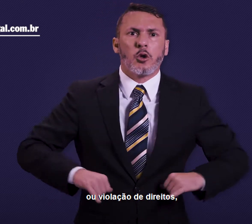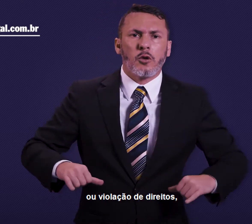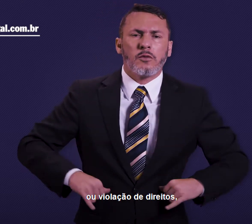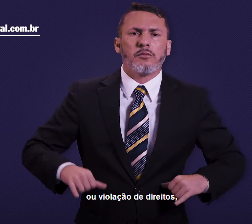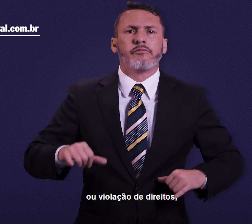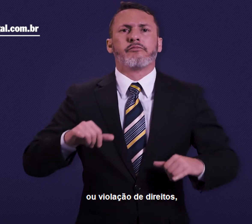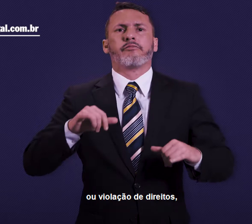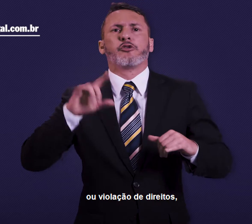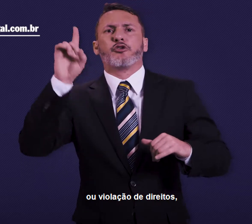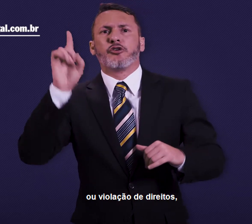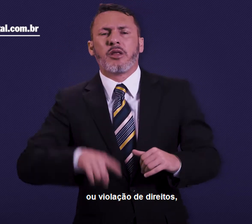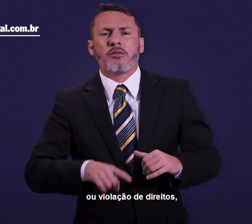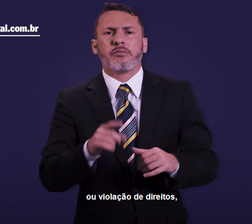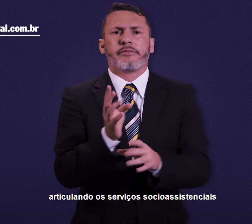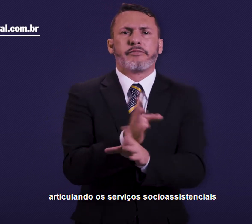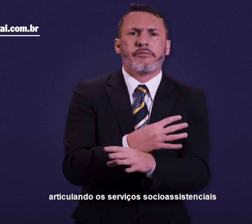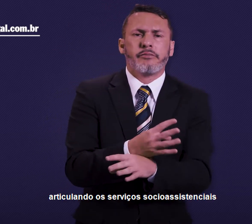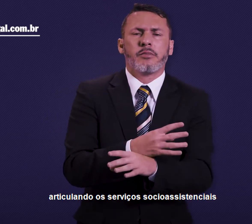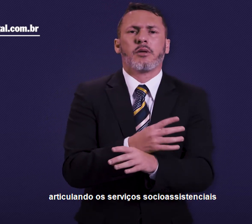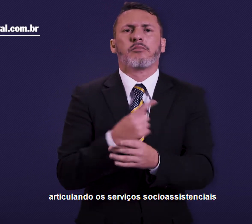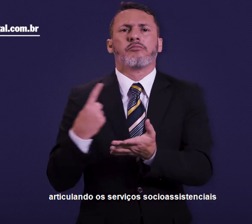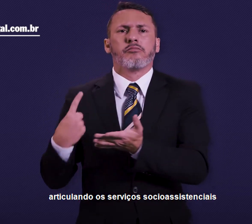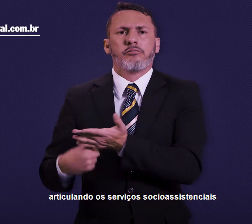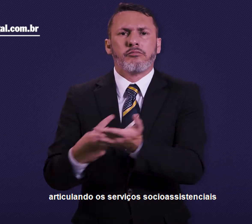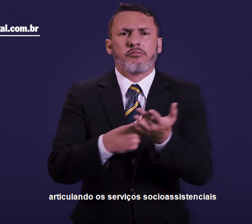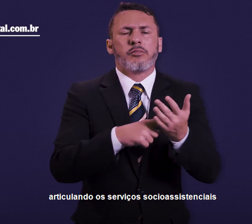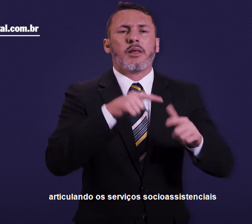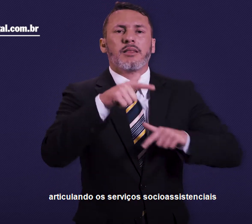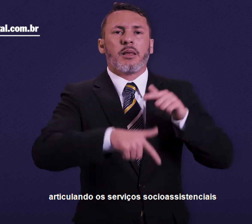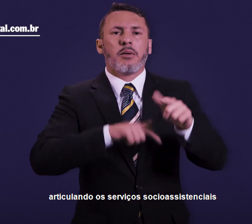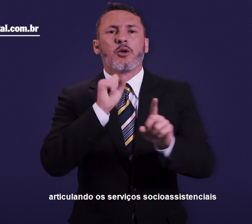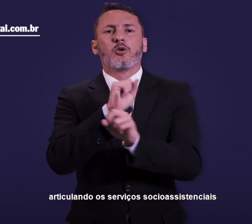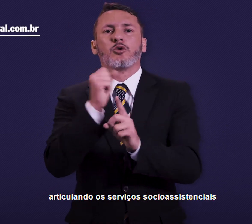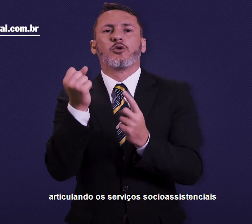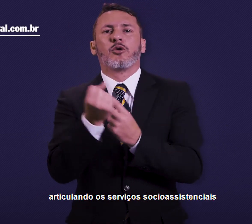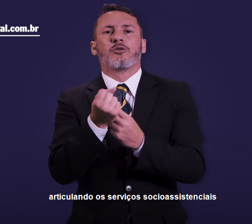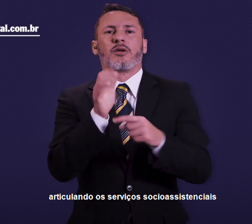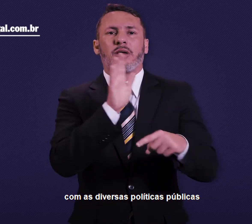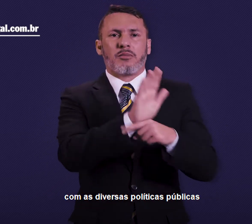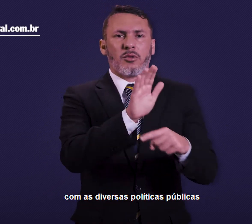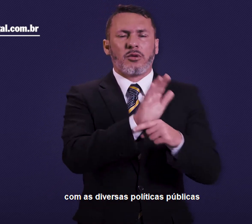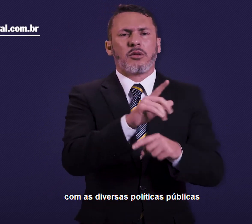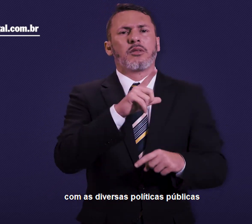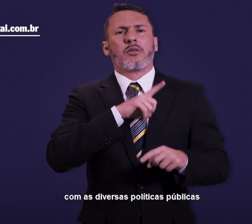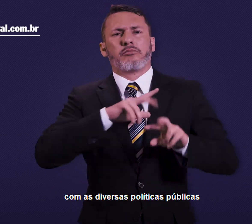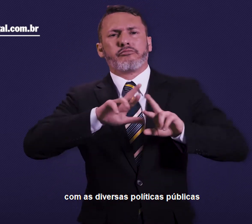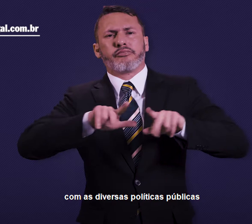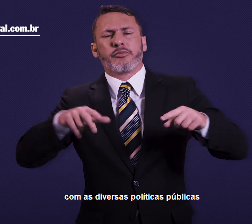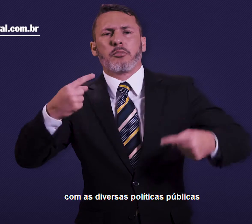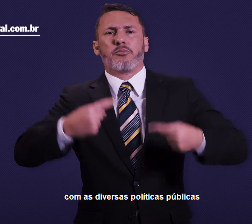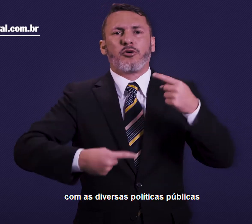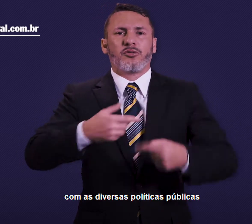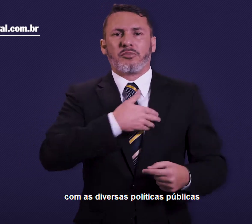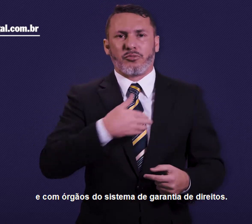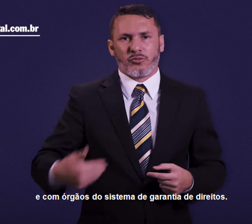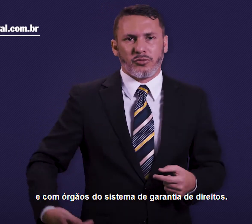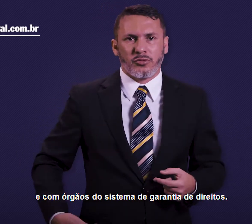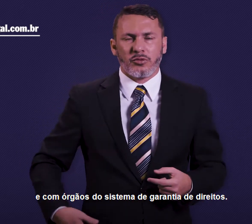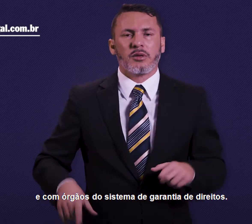ou violação de direitos, articulando os serviços socioassistenciais com as diversas políticas públicas e com órgãos